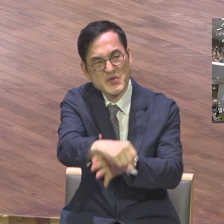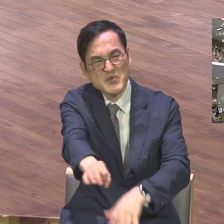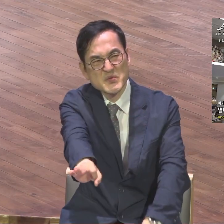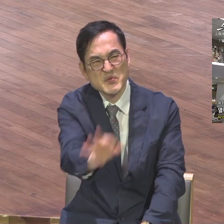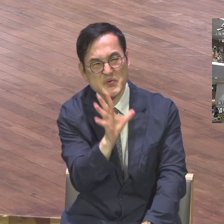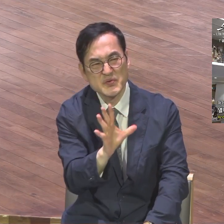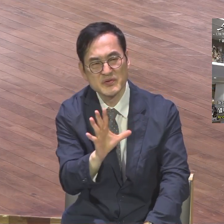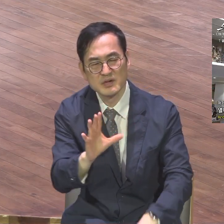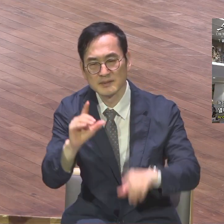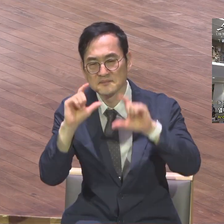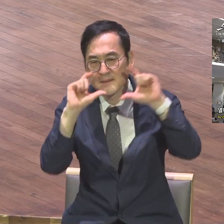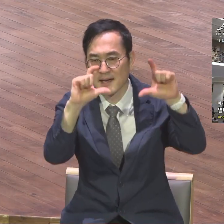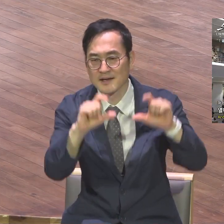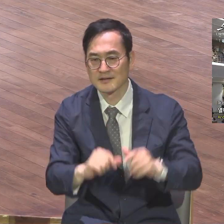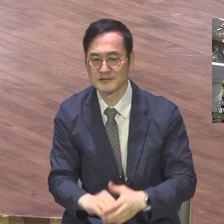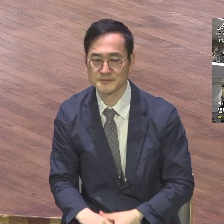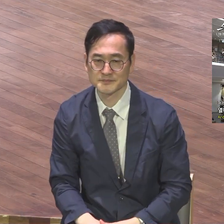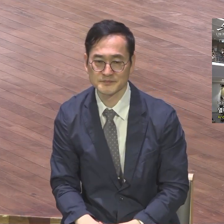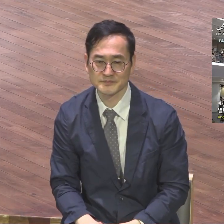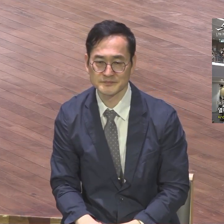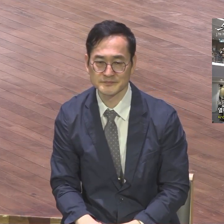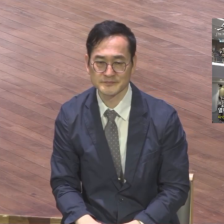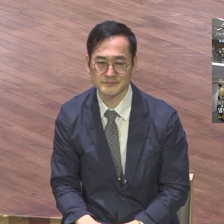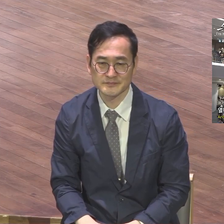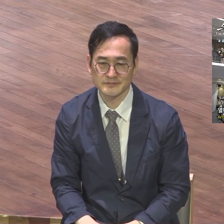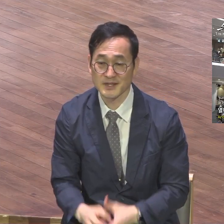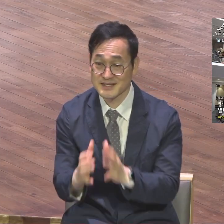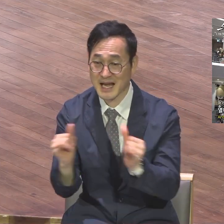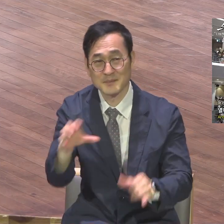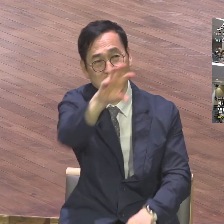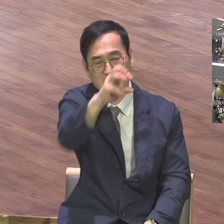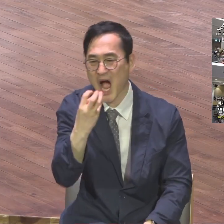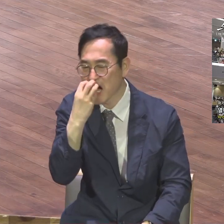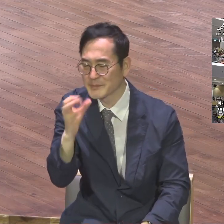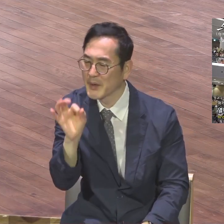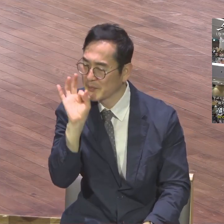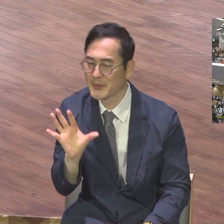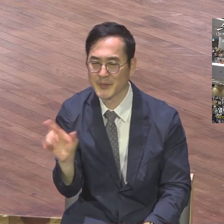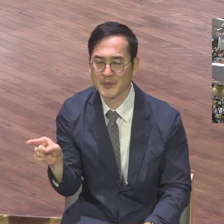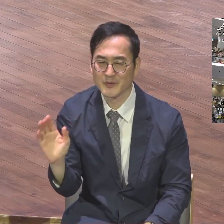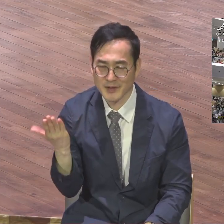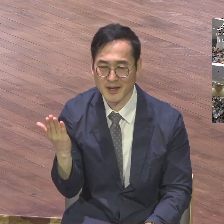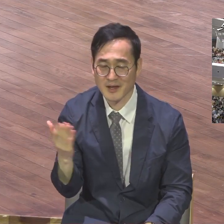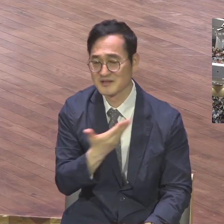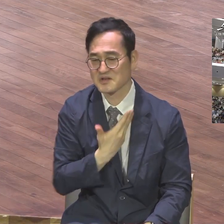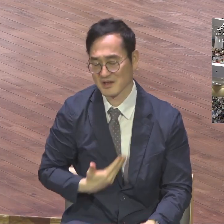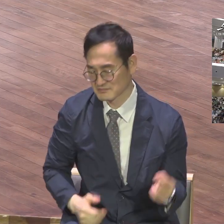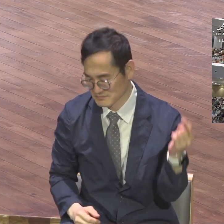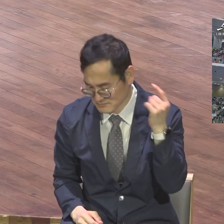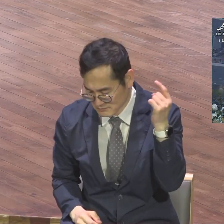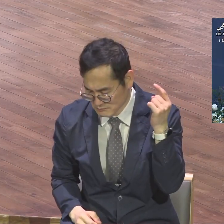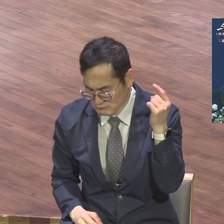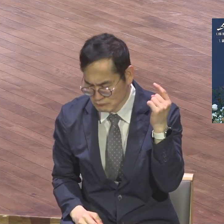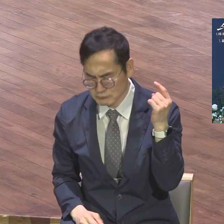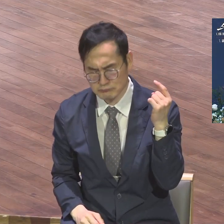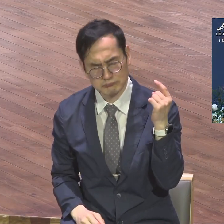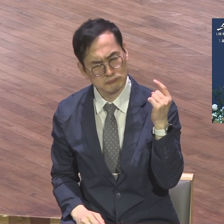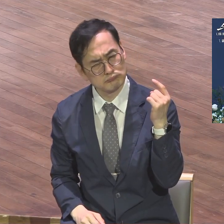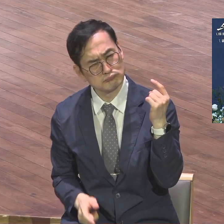내게서 열매를 따먹지 못하리라 하시니 제사들이 이를 듣더라. 자,